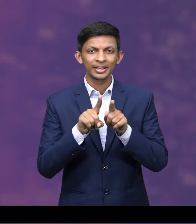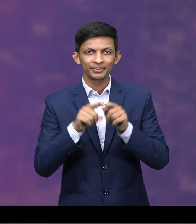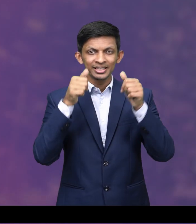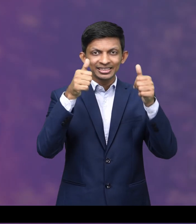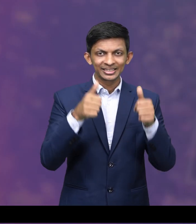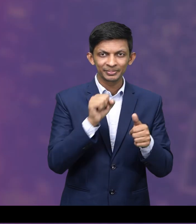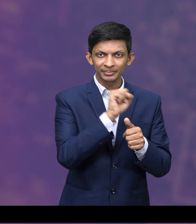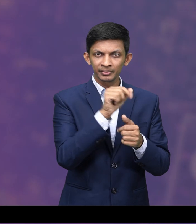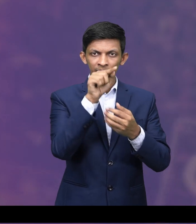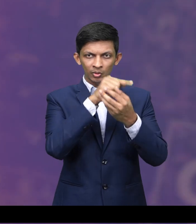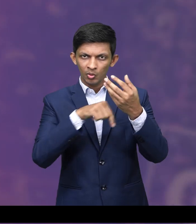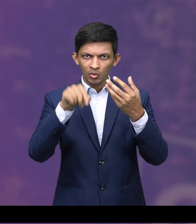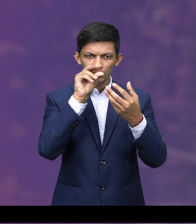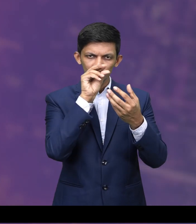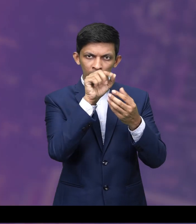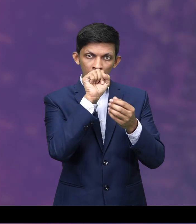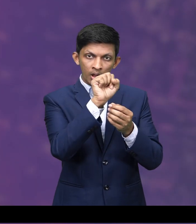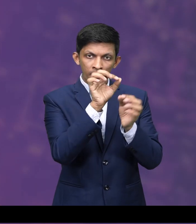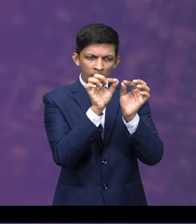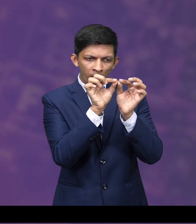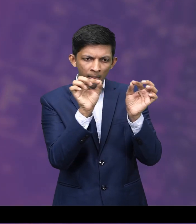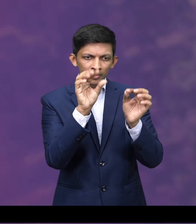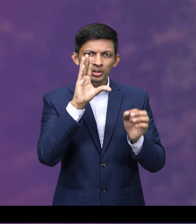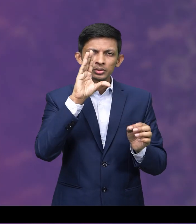ఫలితంగా అణువు పరిమాణం తగ్గుతుంది.